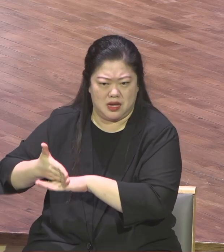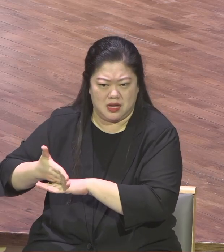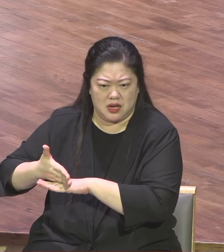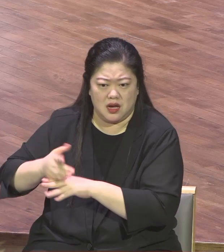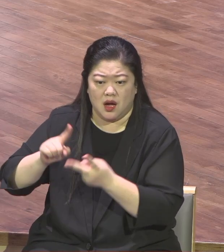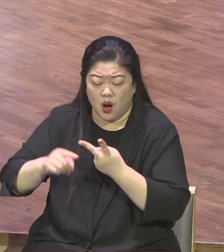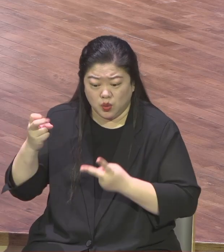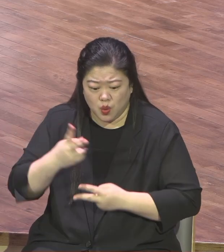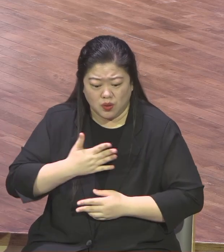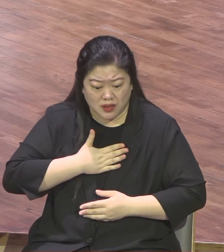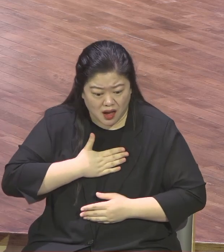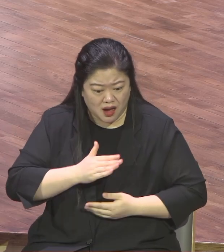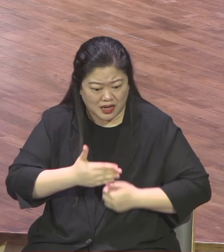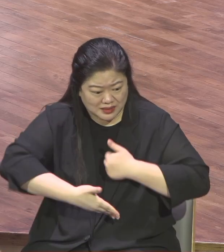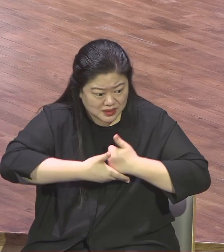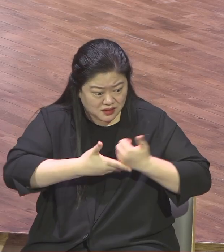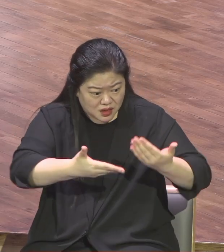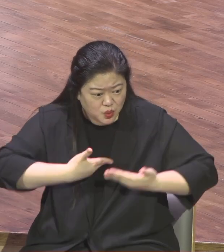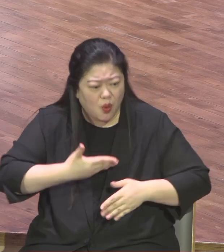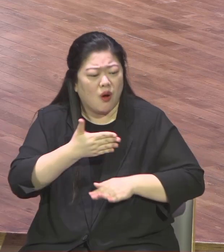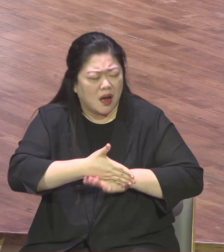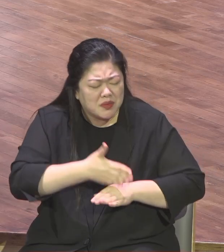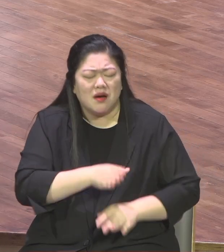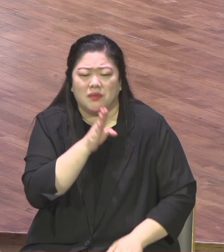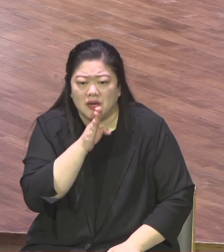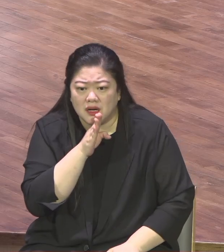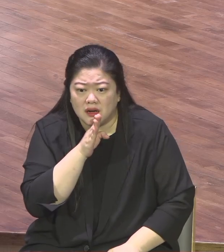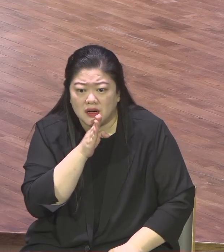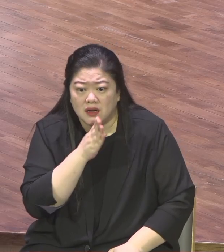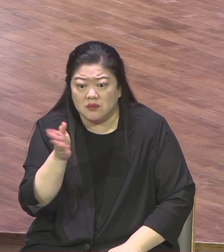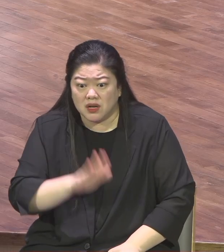아닙니다. 그 시간 지나면 다 없어져 버려요.